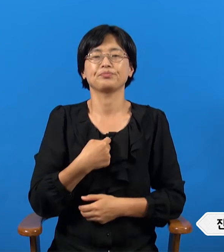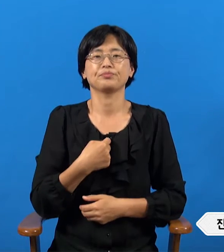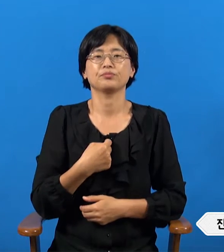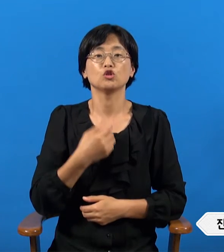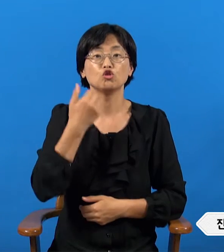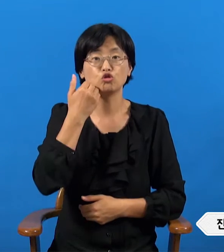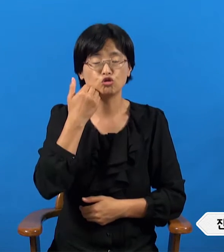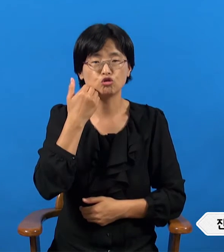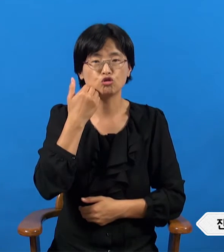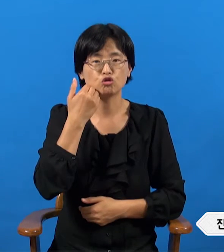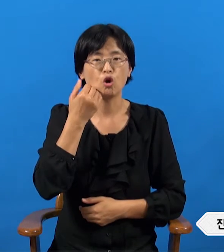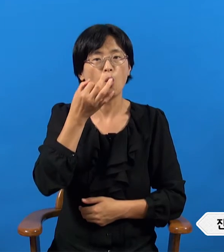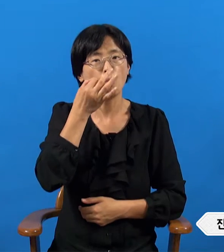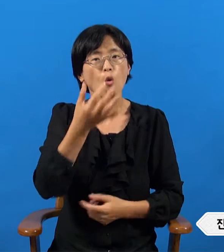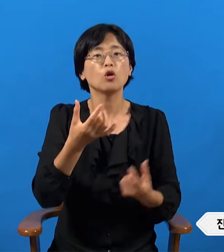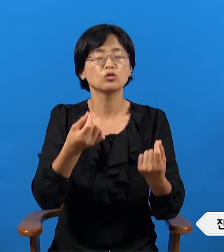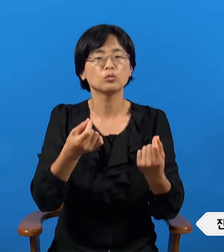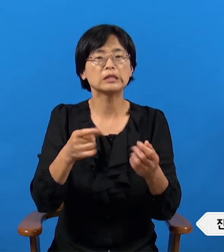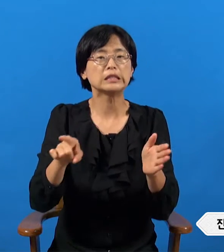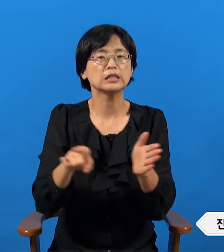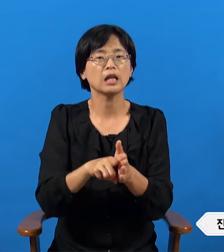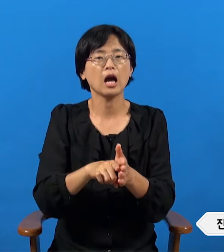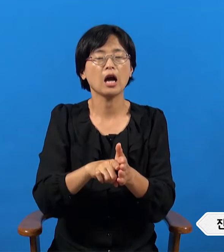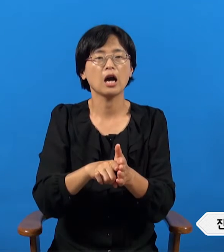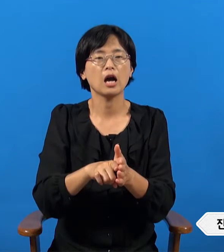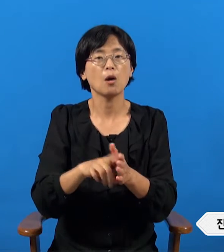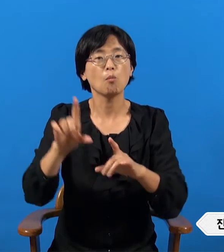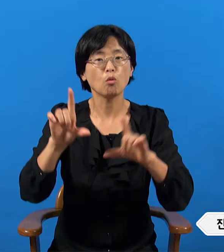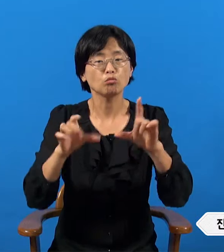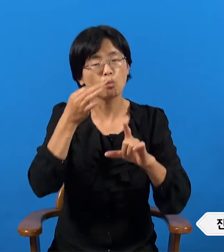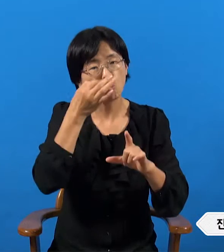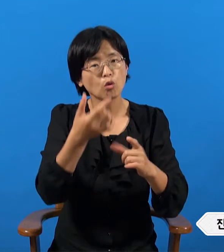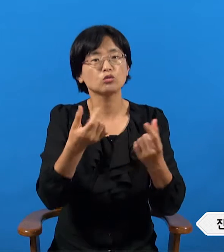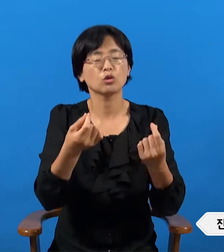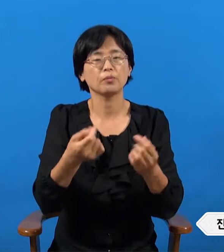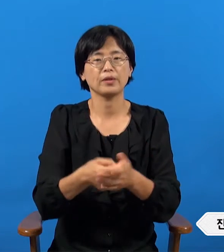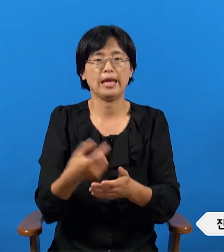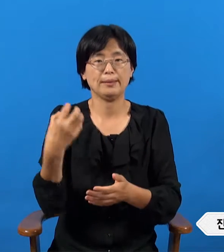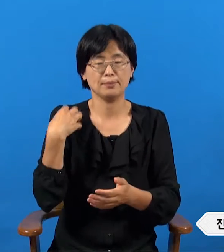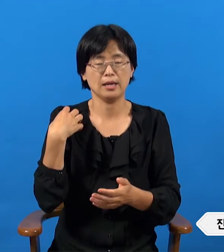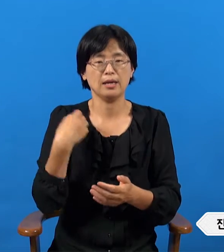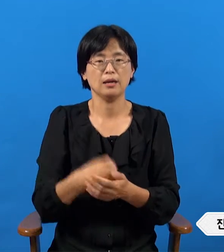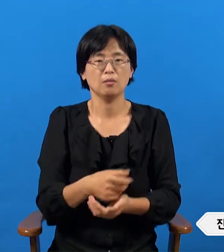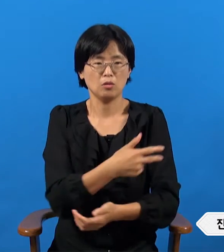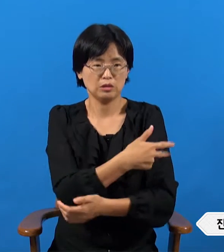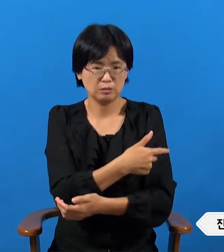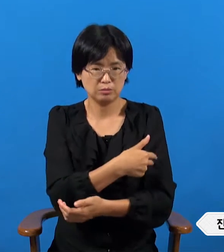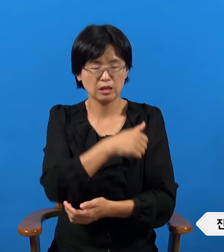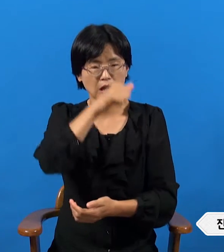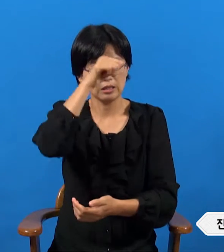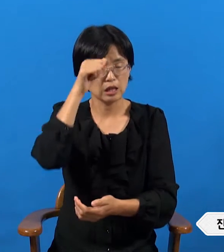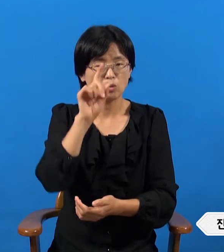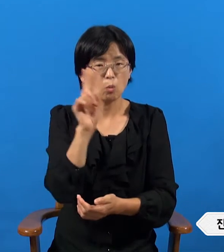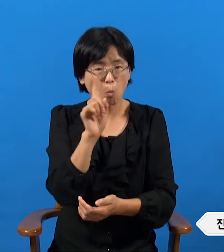나의 존재 가치를 이야기하는 것처럼, 내 신앙의 가치를 이야기하는 것처럼, 내가 어떤 직분, 타이틀을 가지고